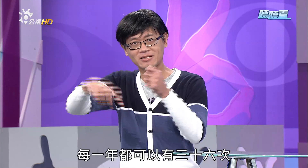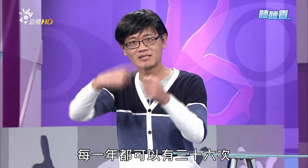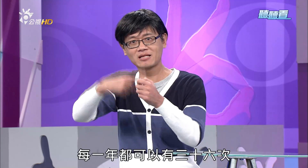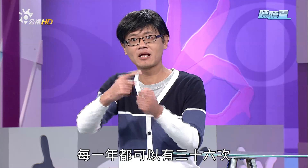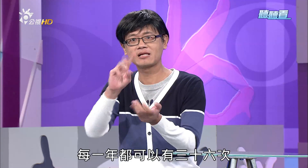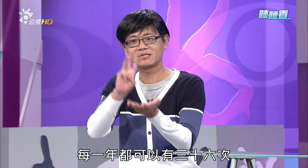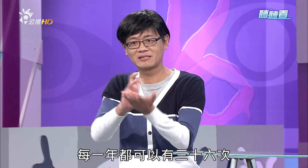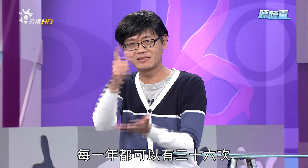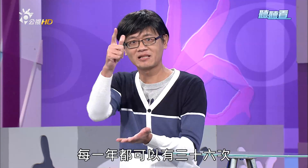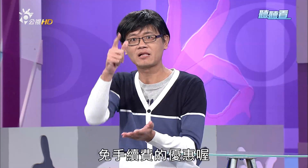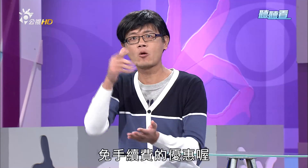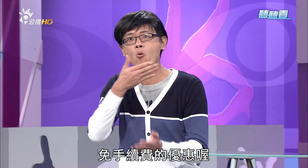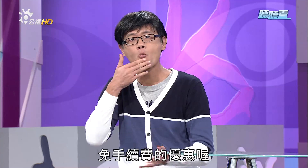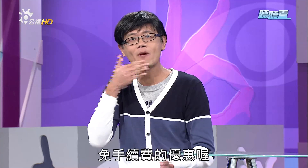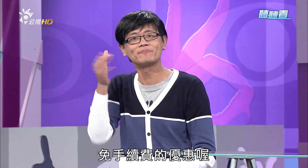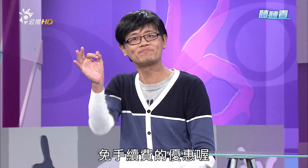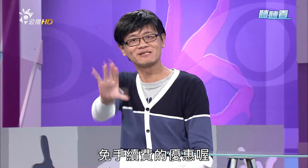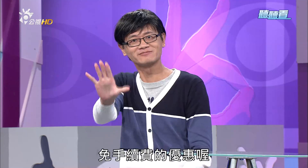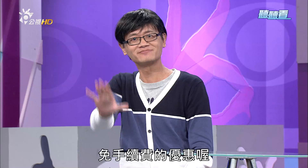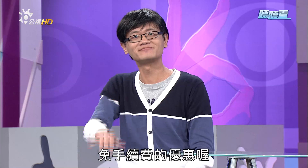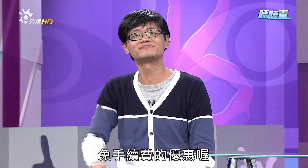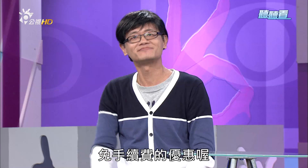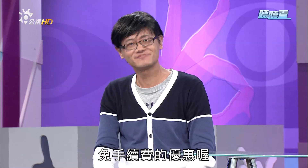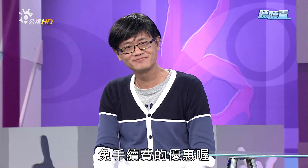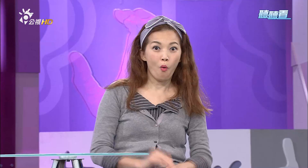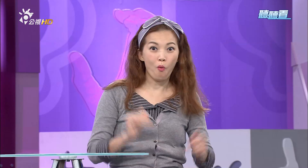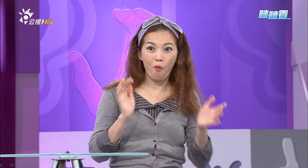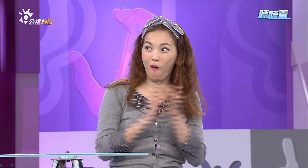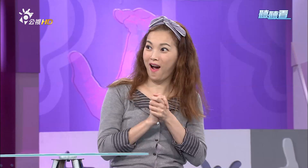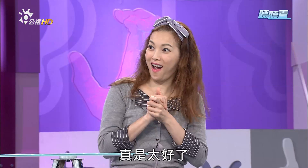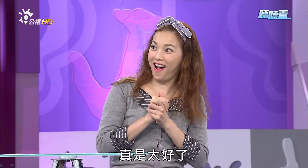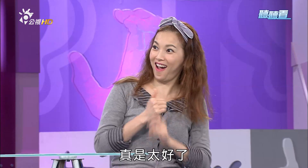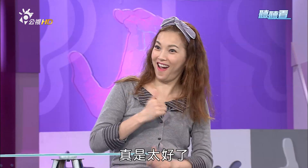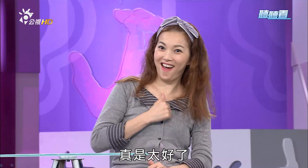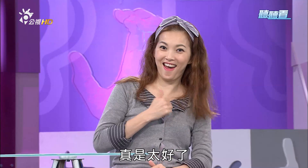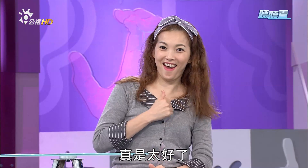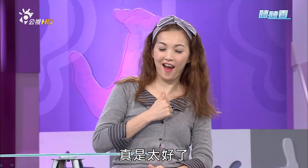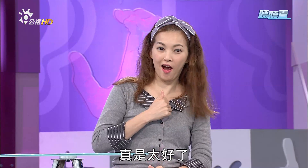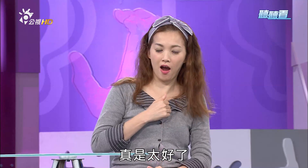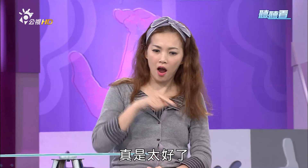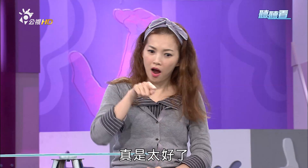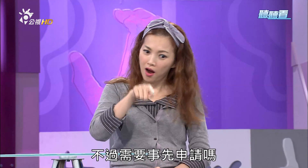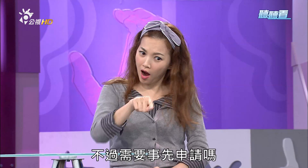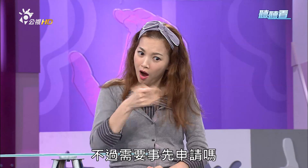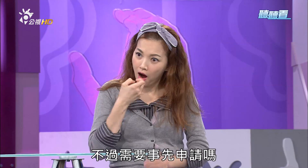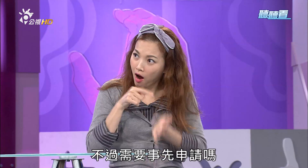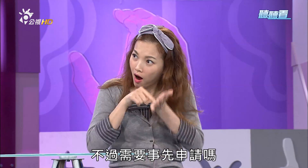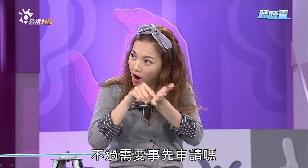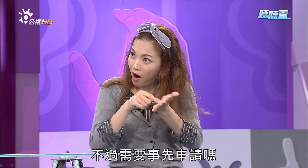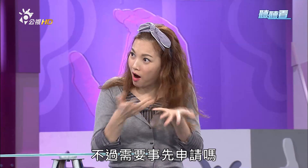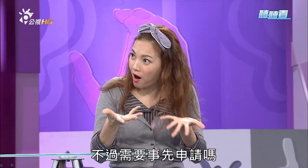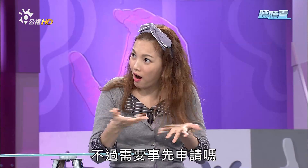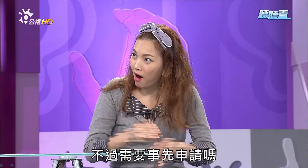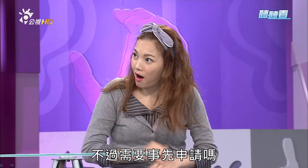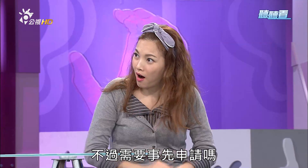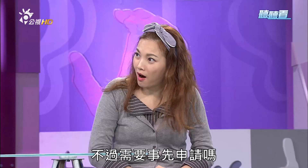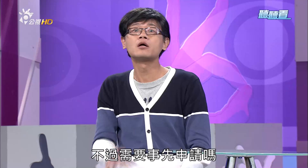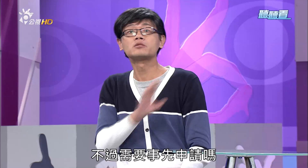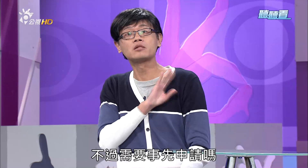有36次免手续费的优惠哦。 哦，真是太好了！不过需要事先申请吗？